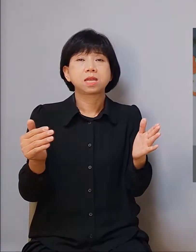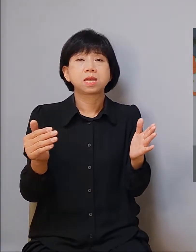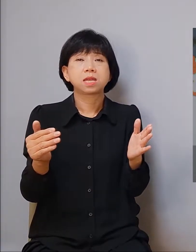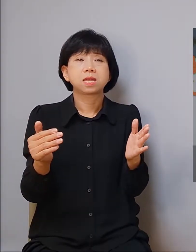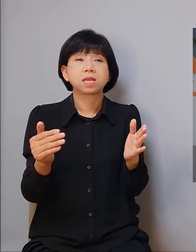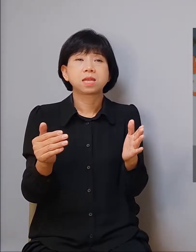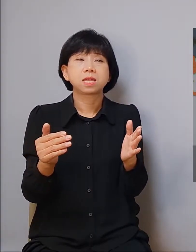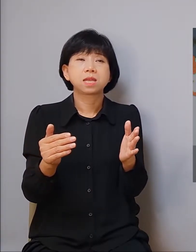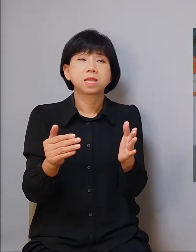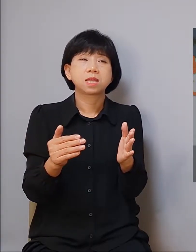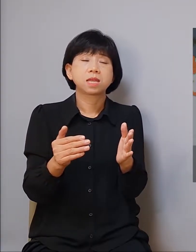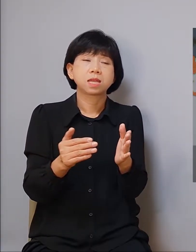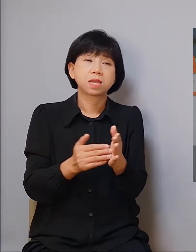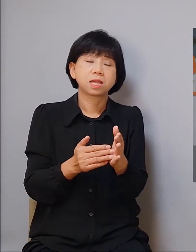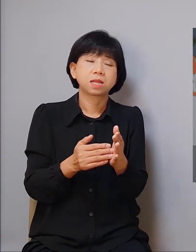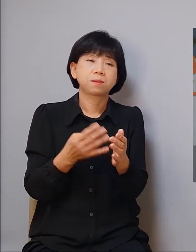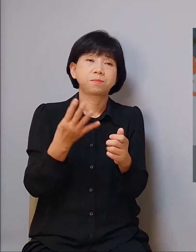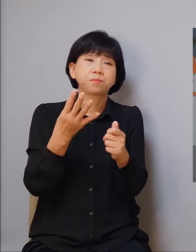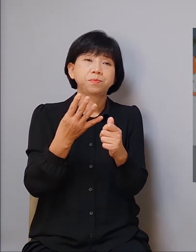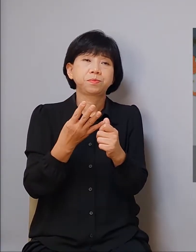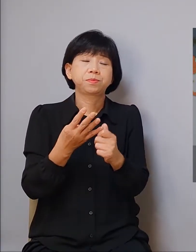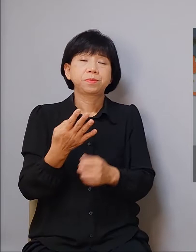지셨네